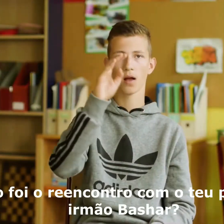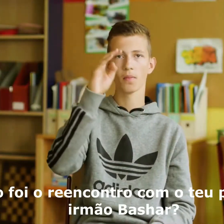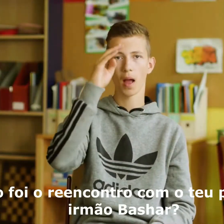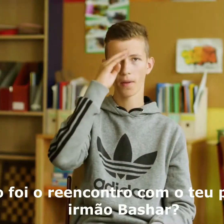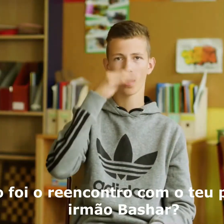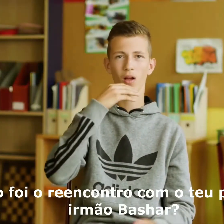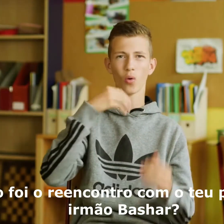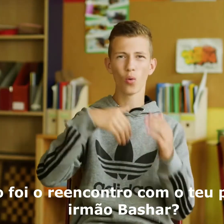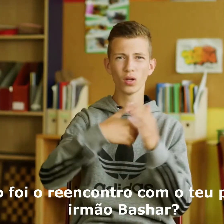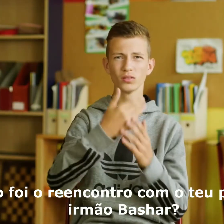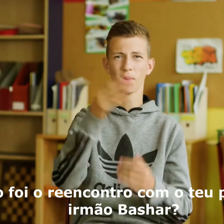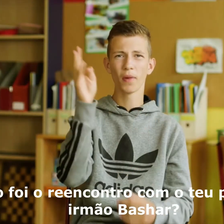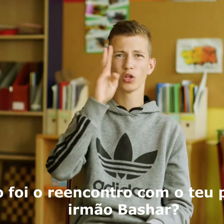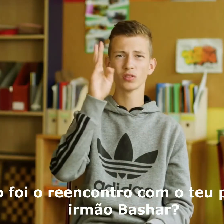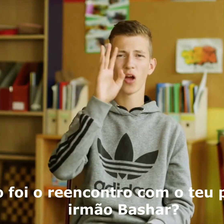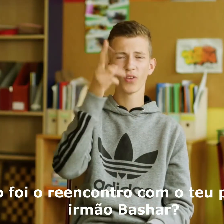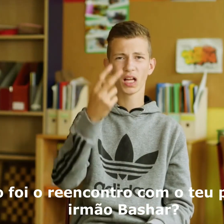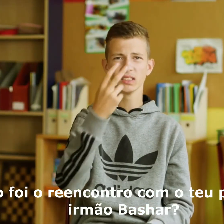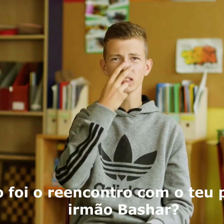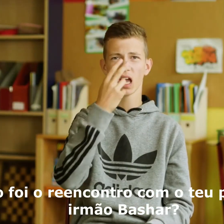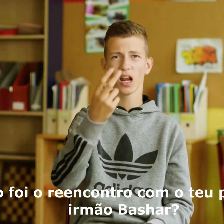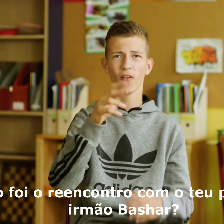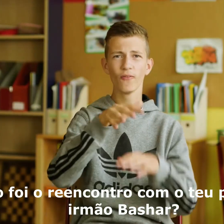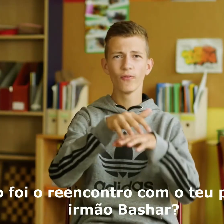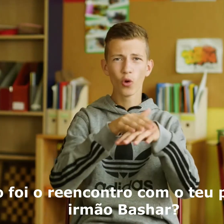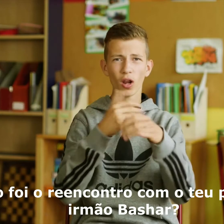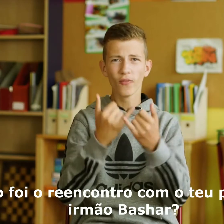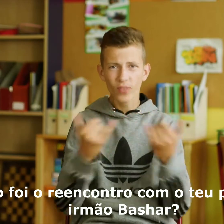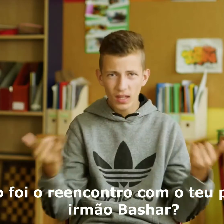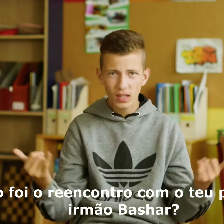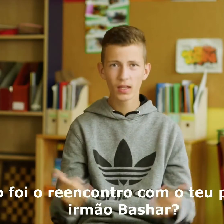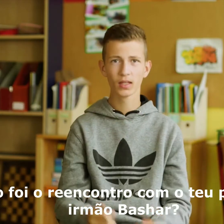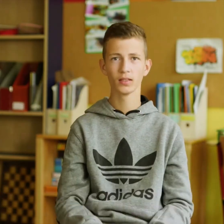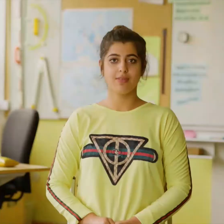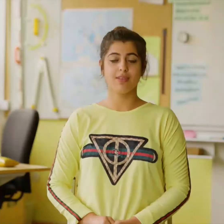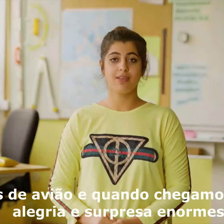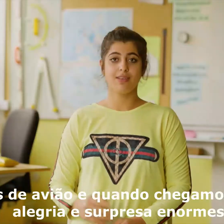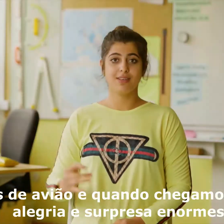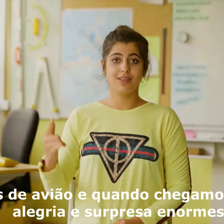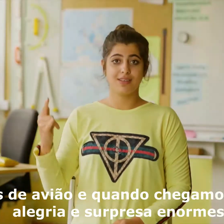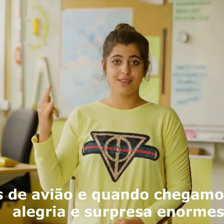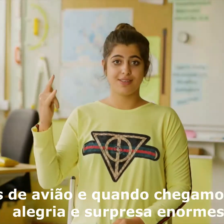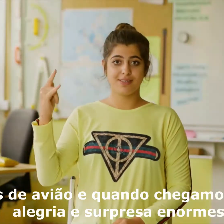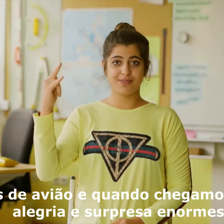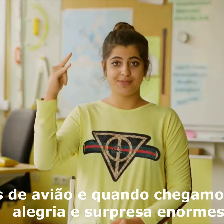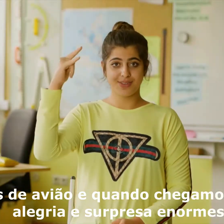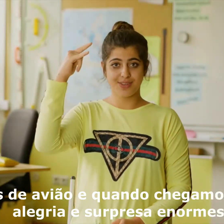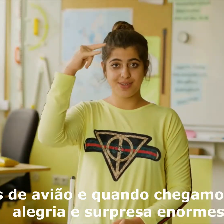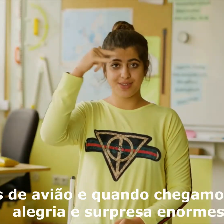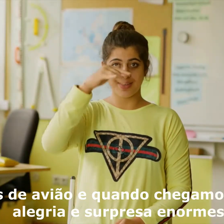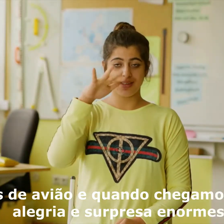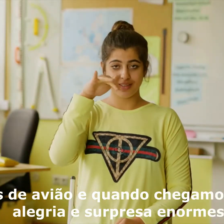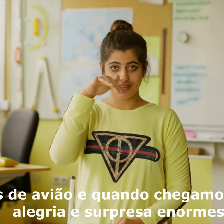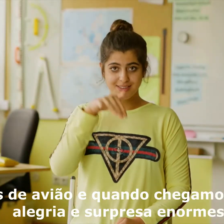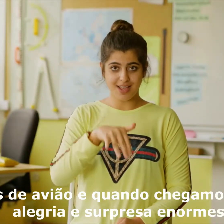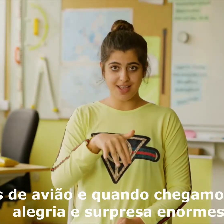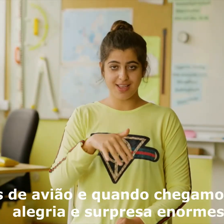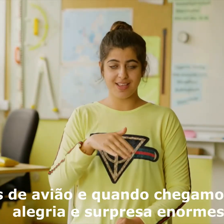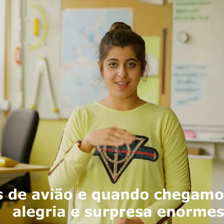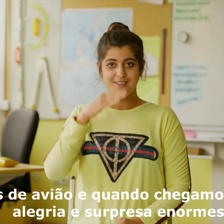E como é que foi ver novamente o teu pai e o Bachá? Assim, nós viemos de avião e quando chegamos foi